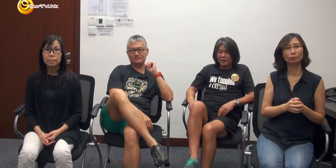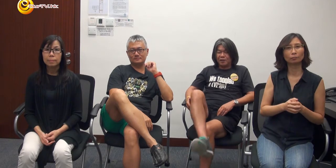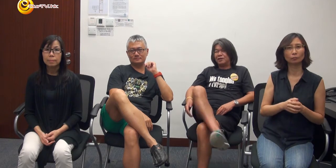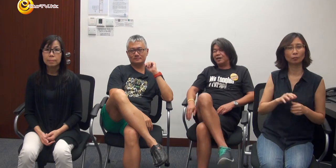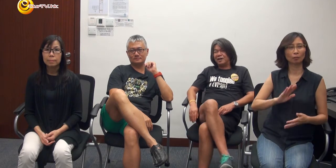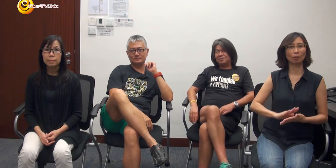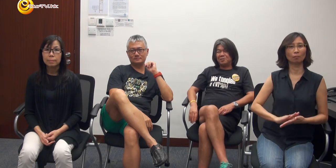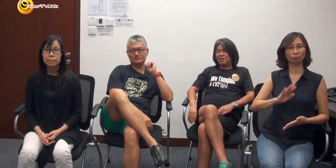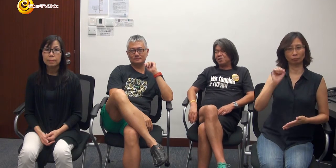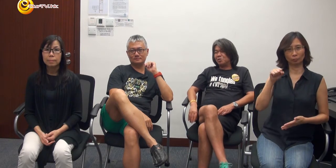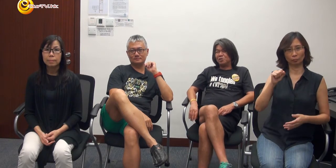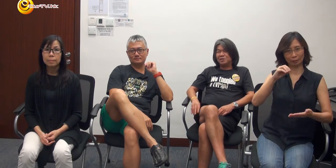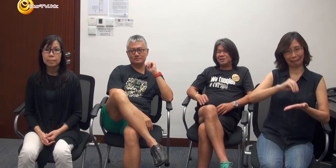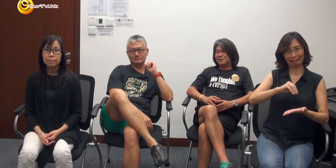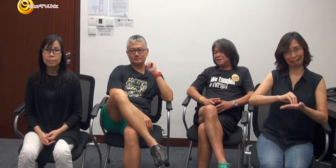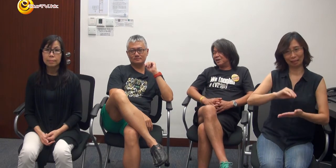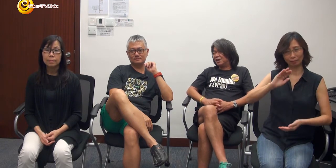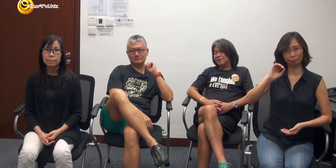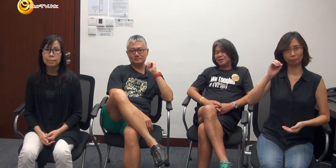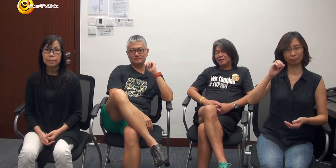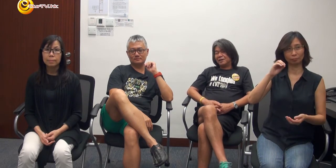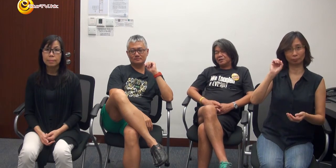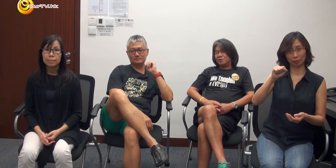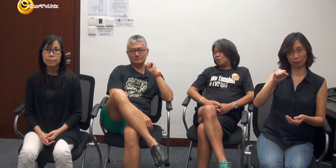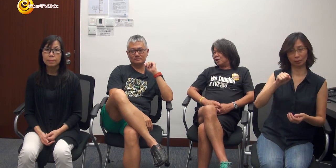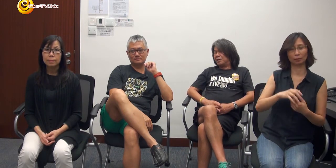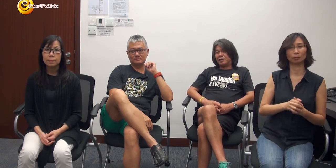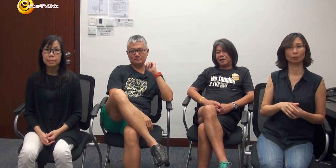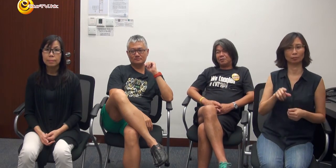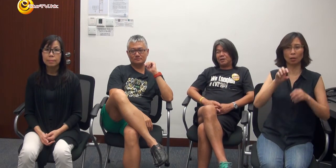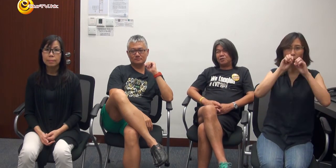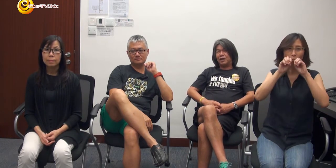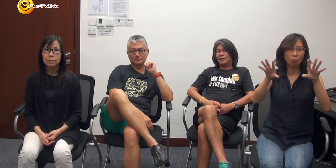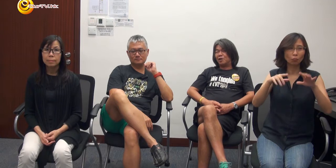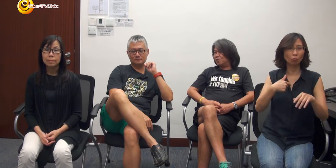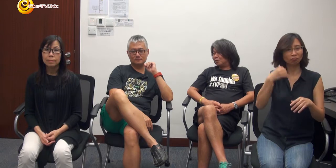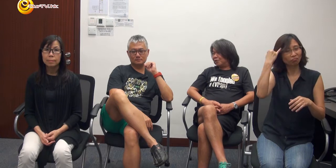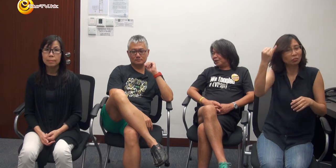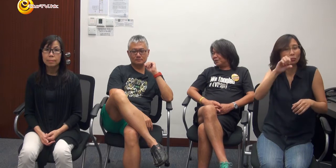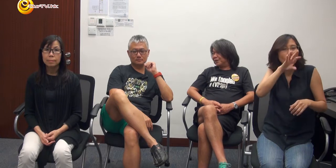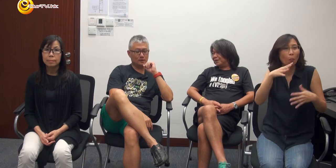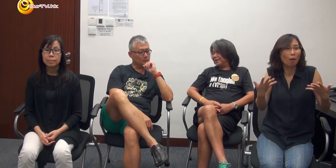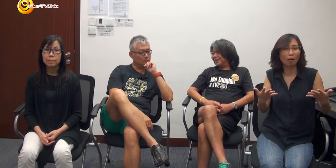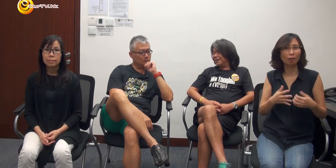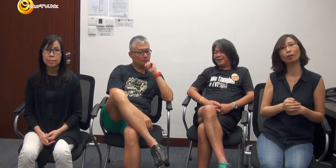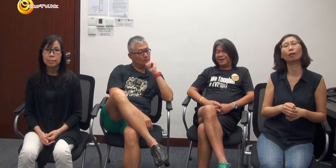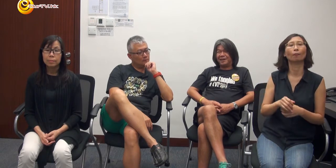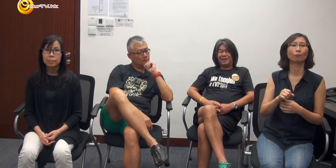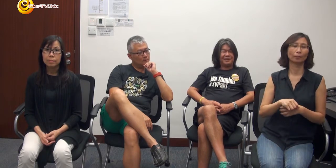定佢啊！咩咩高度支持啊！其實都唔知講緊咩嘅啫，係咪？充分肯定佢會落台得噶嘛？係啊！啊，真